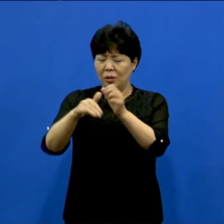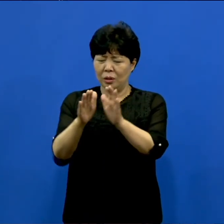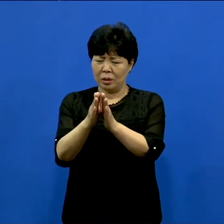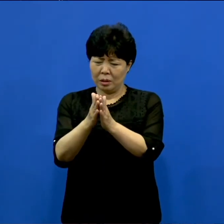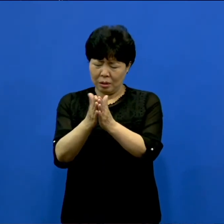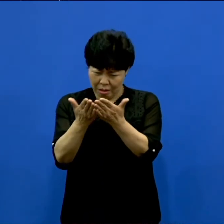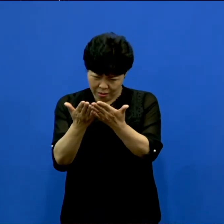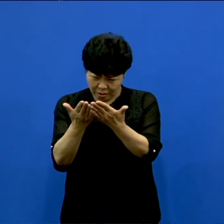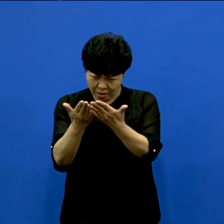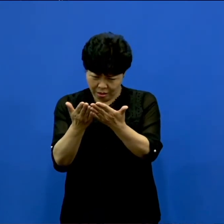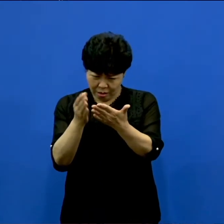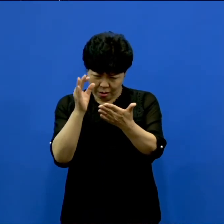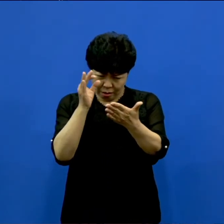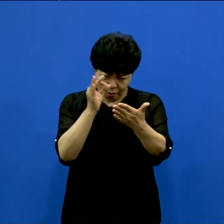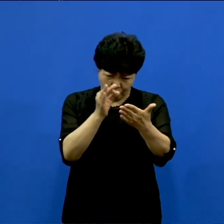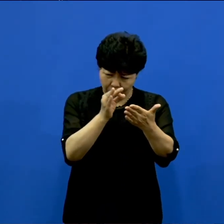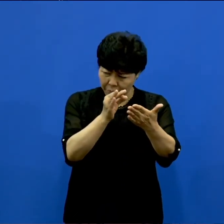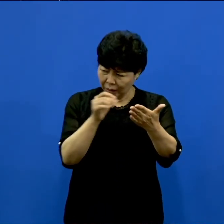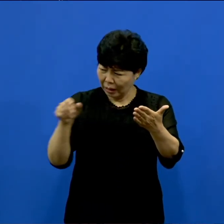까똑까똑 그러고,